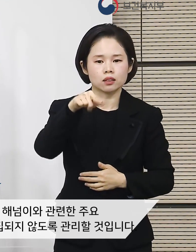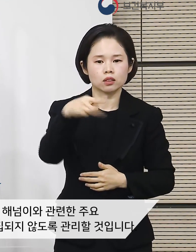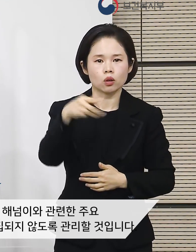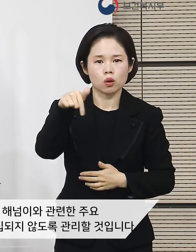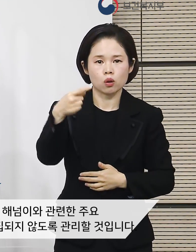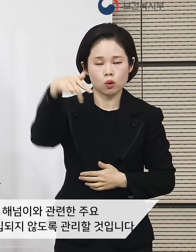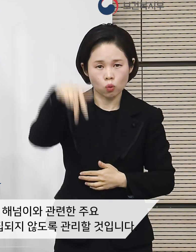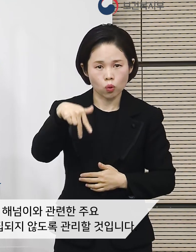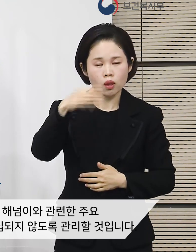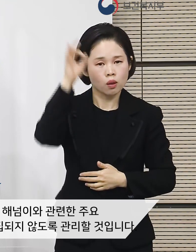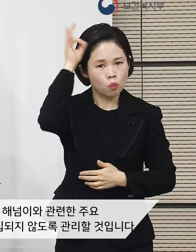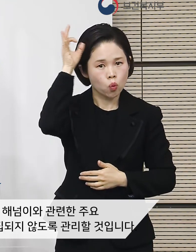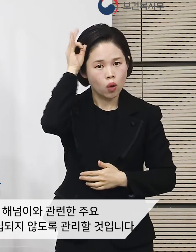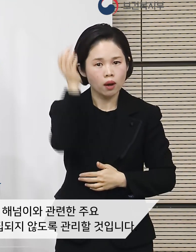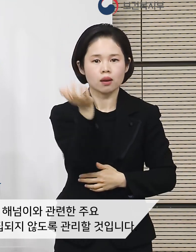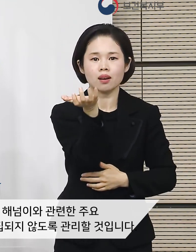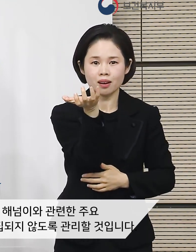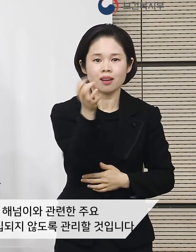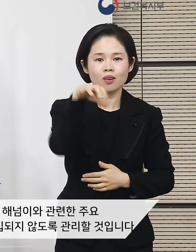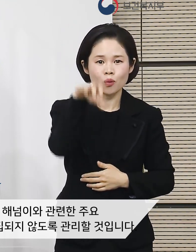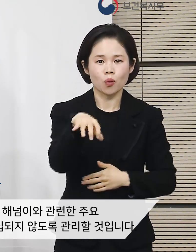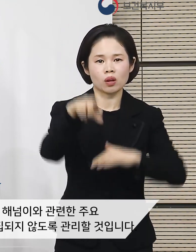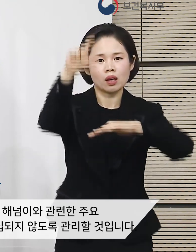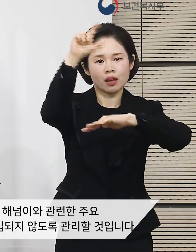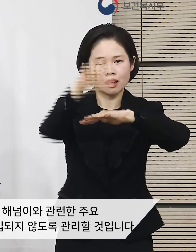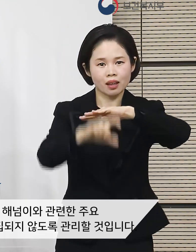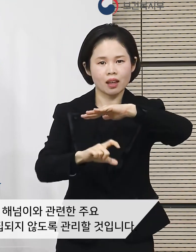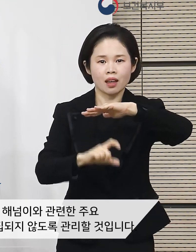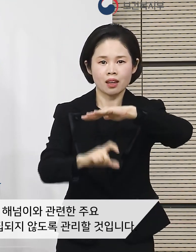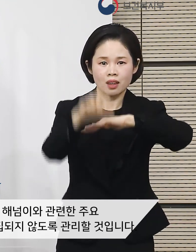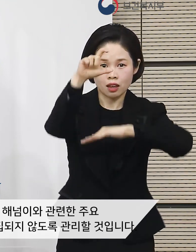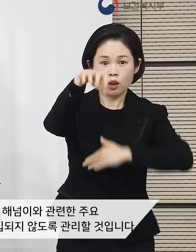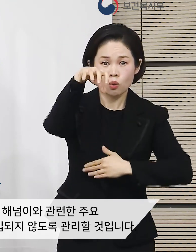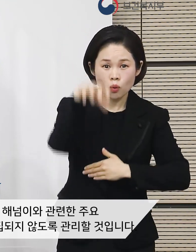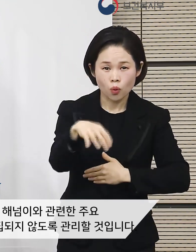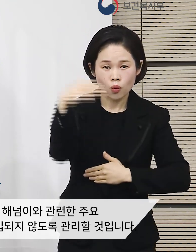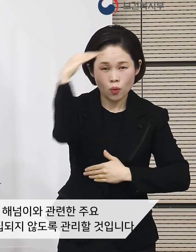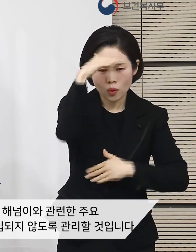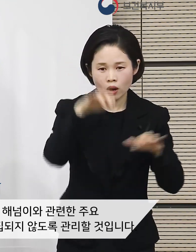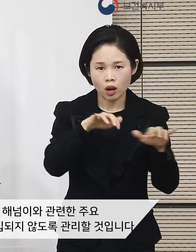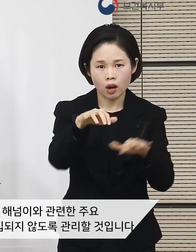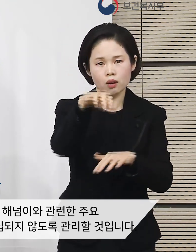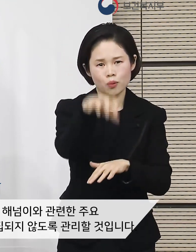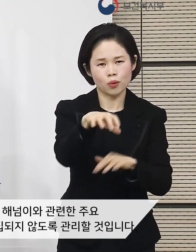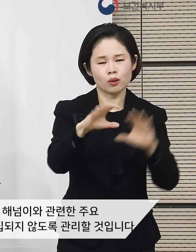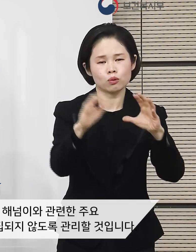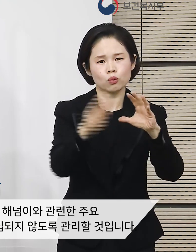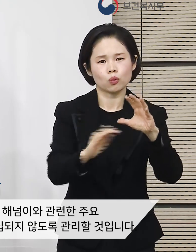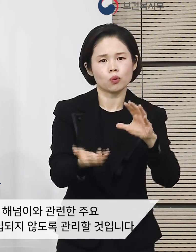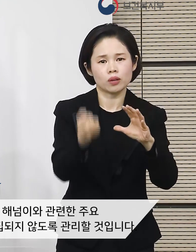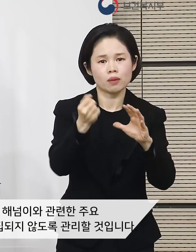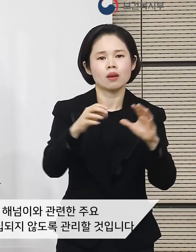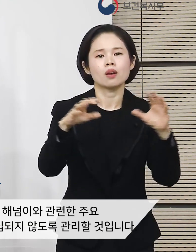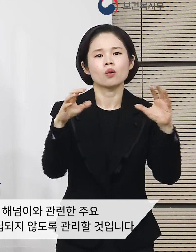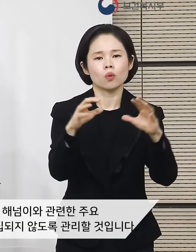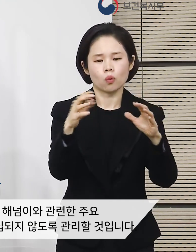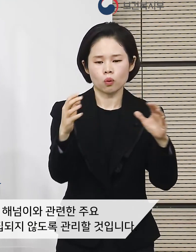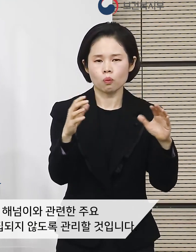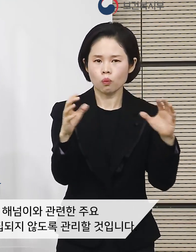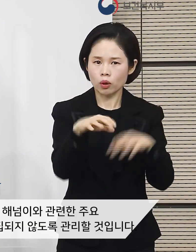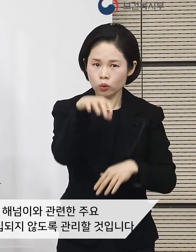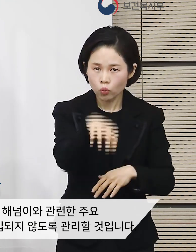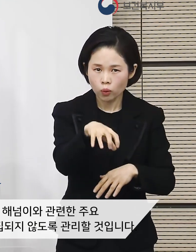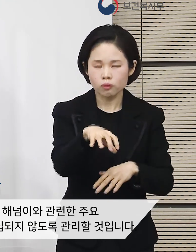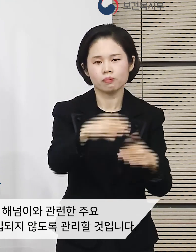포항 호미곶 등 해맞이, 해넘이와 관련한 주요 관광명소와 국공립공원은 폐쇄하여